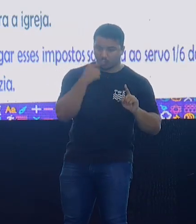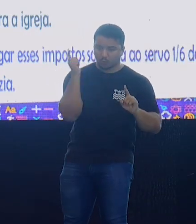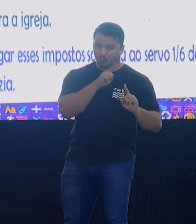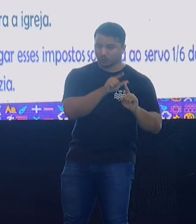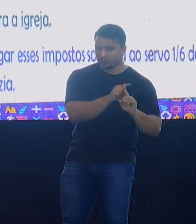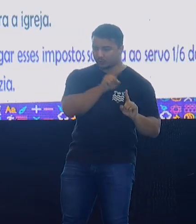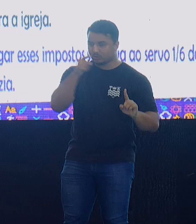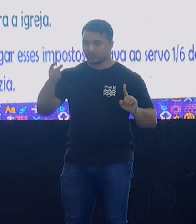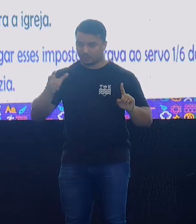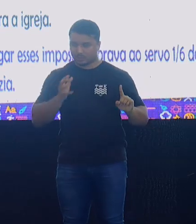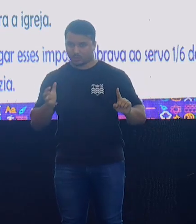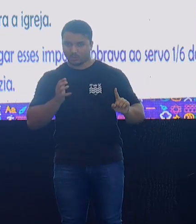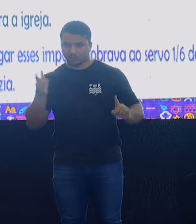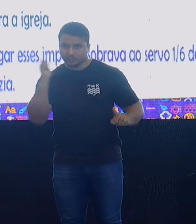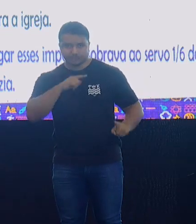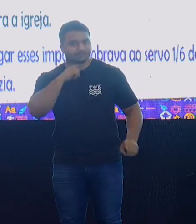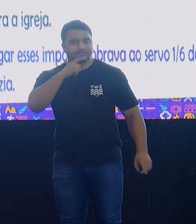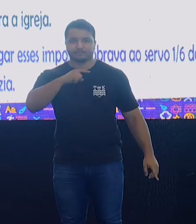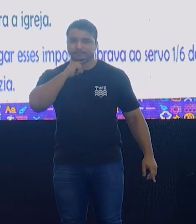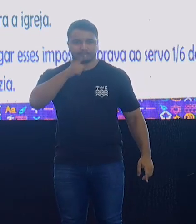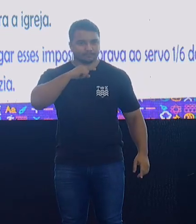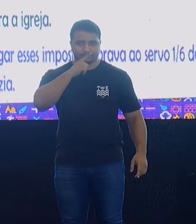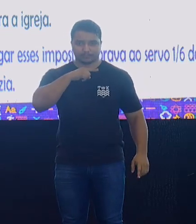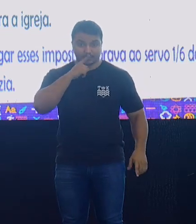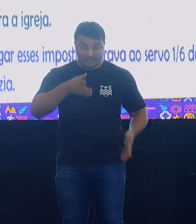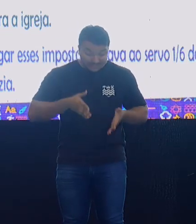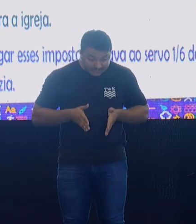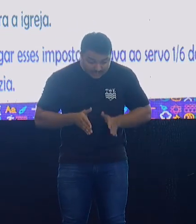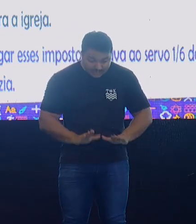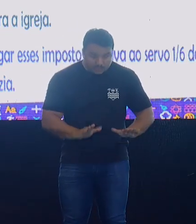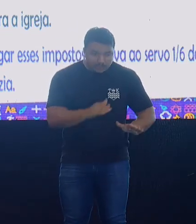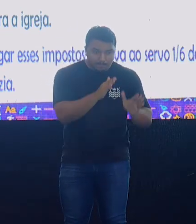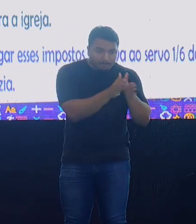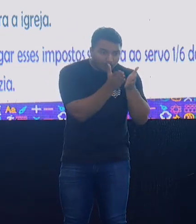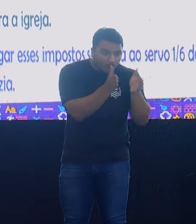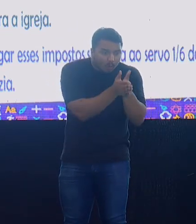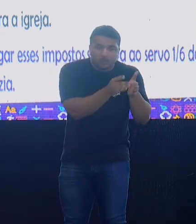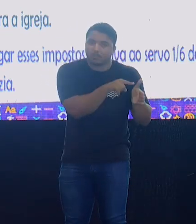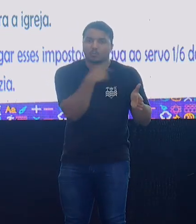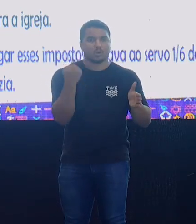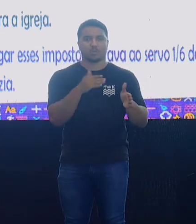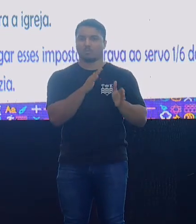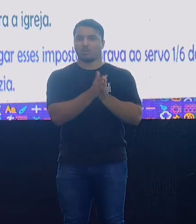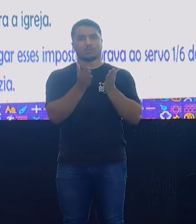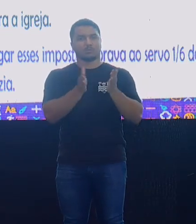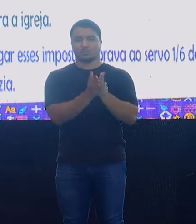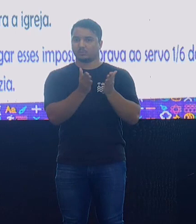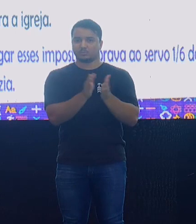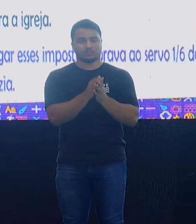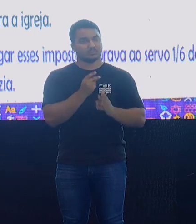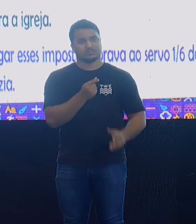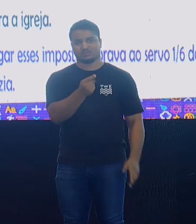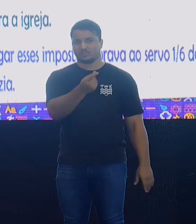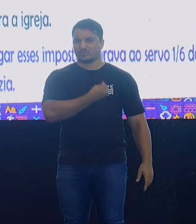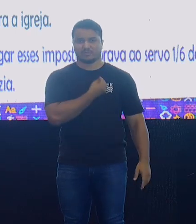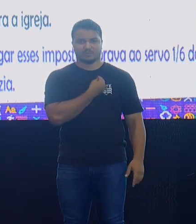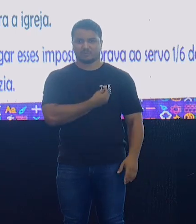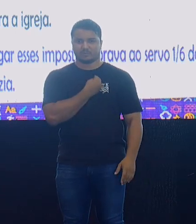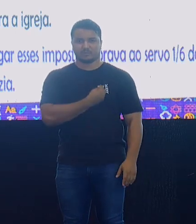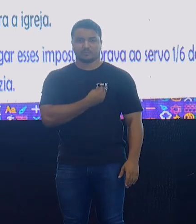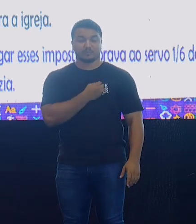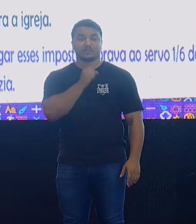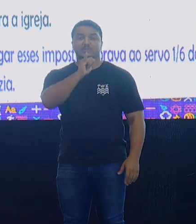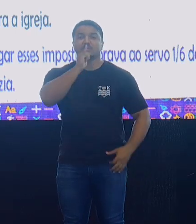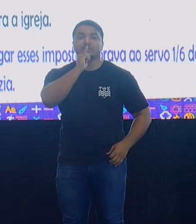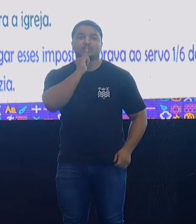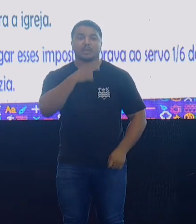que significa isso, professor? Você nasce e morre na mesma classe. Então, se você entendeu, me diga uma coisa. Se